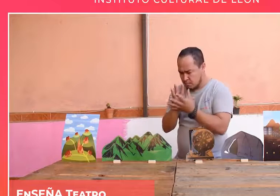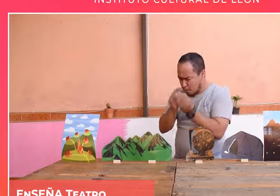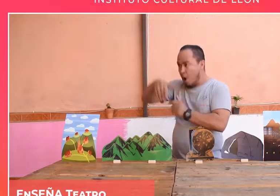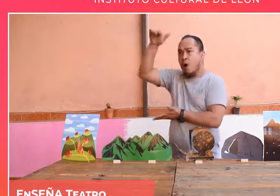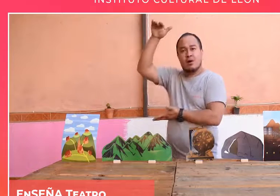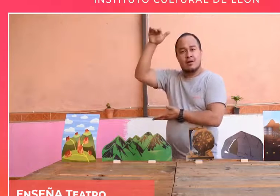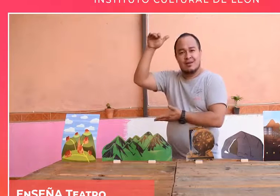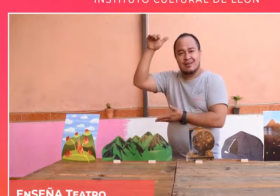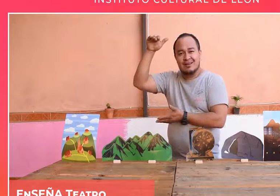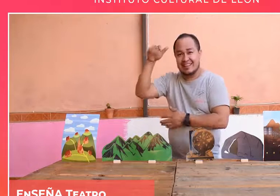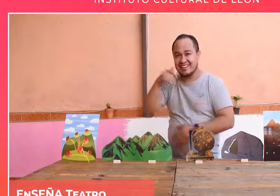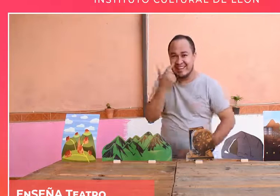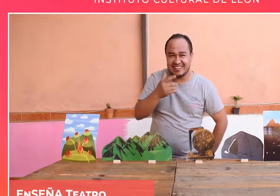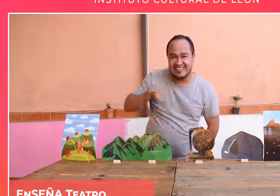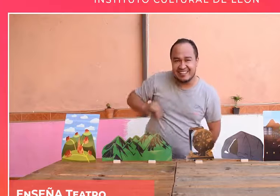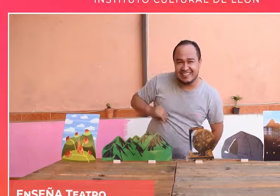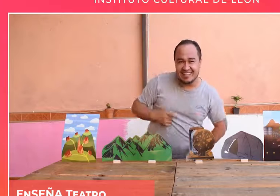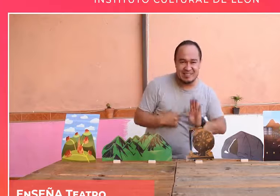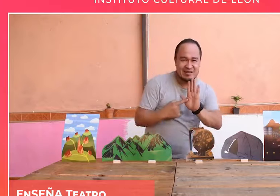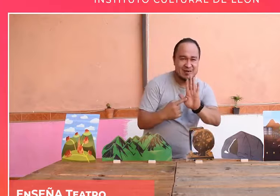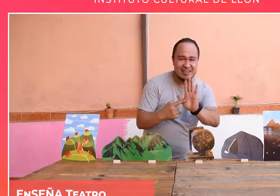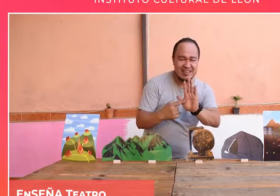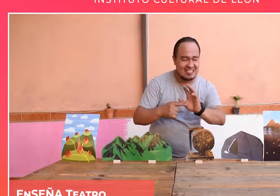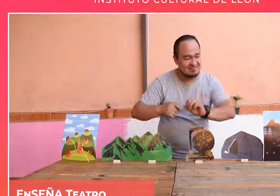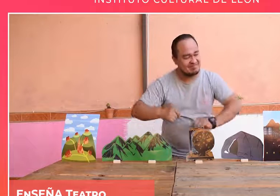luego regresó a convertirse en princesa una vez más.